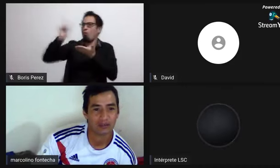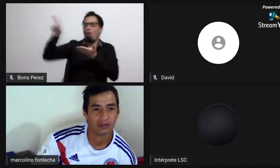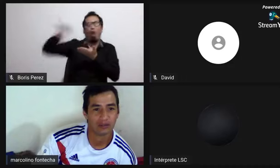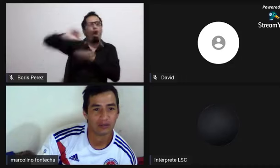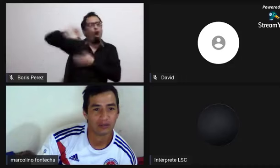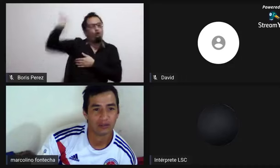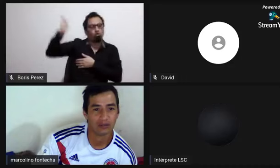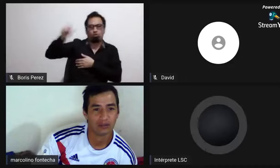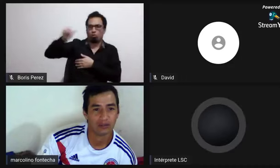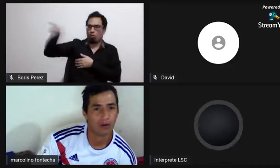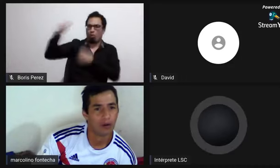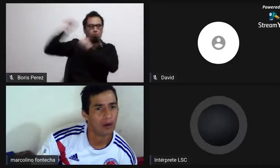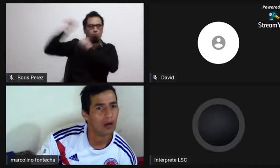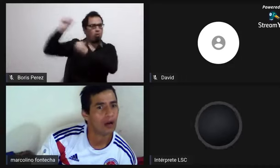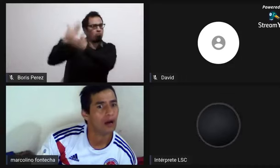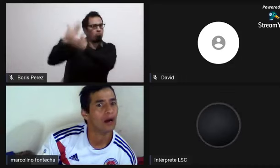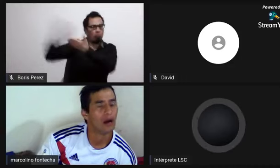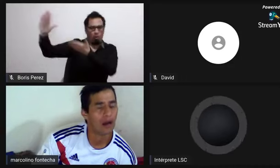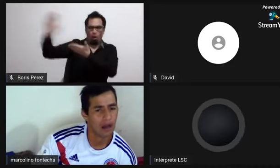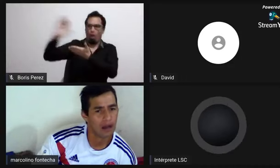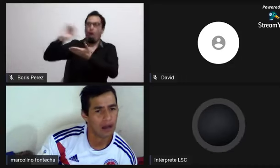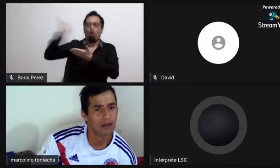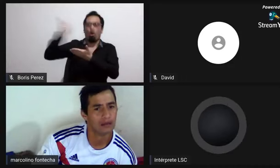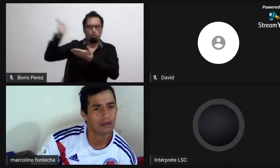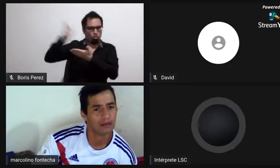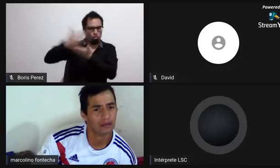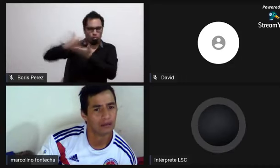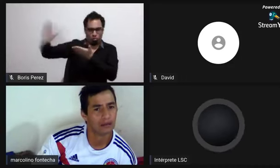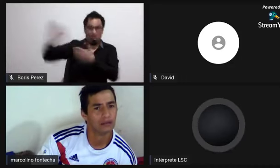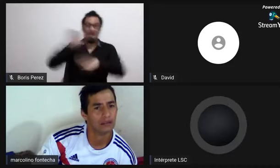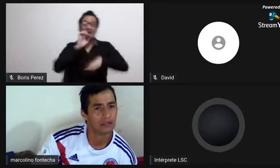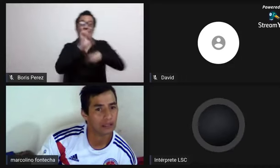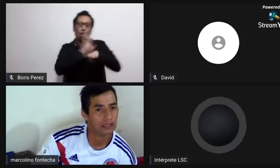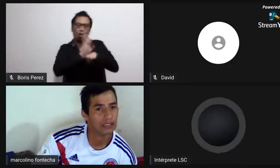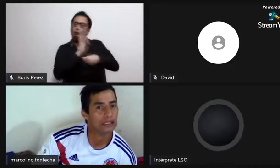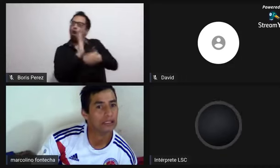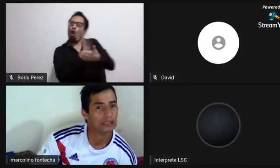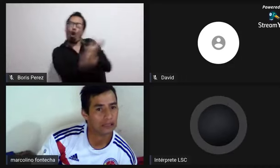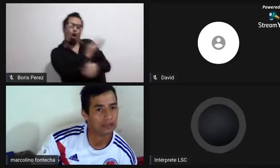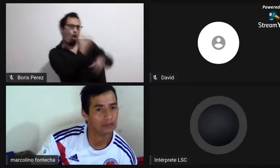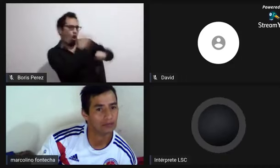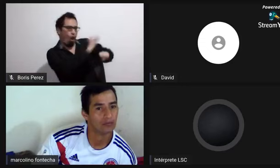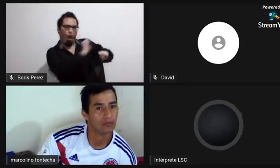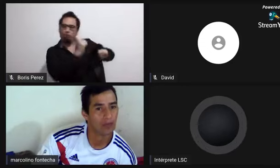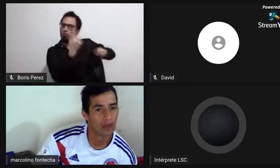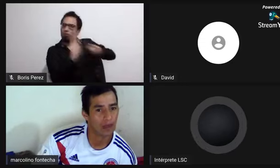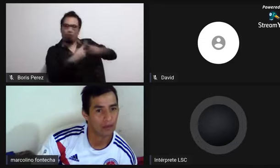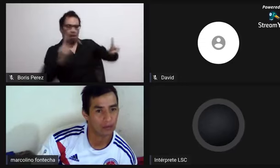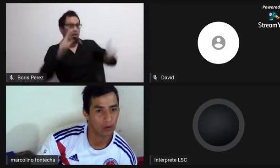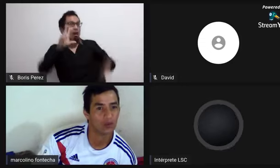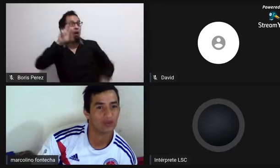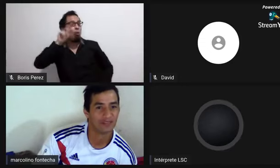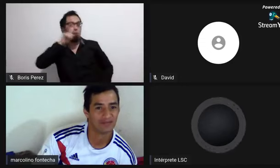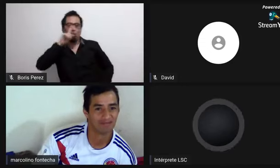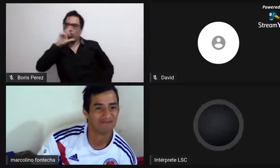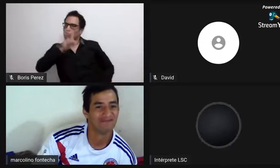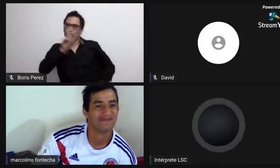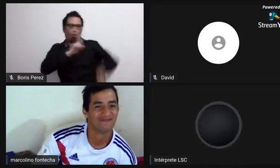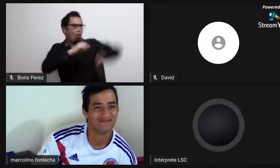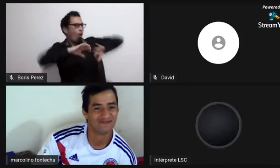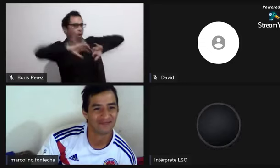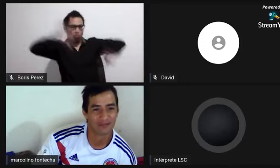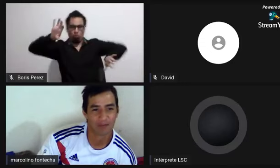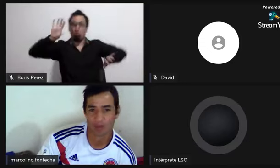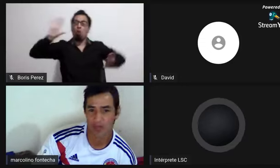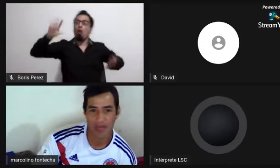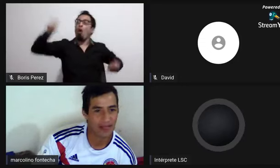diferente. Venezuela empezó otro proceso, no otra fecha diferente. Ecuador también diferente